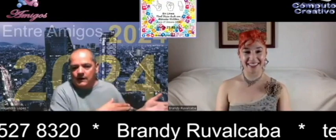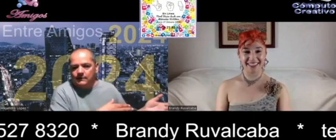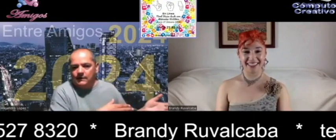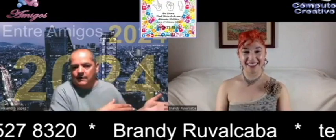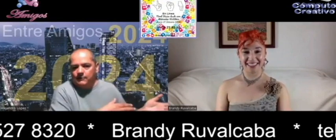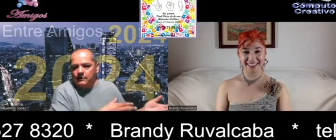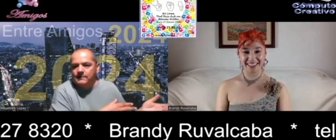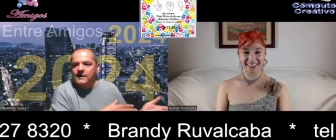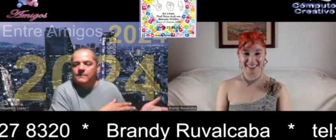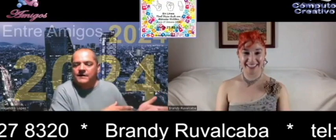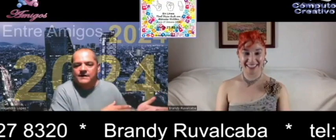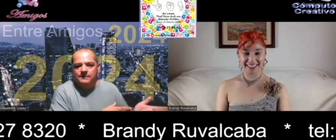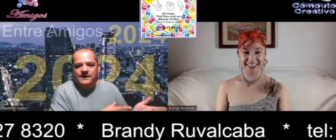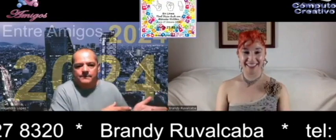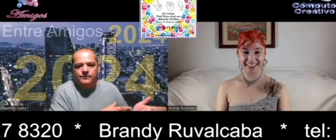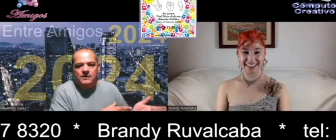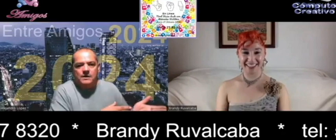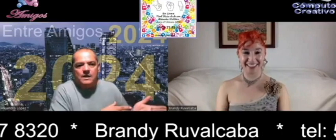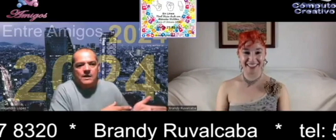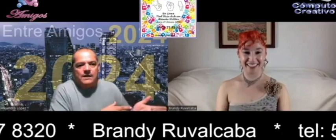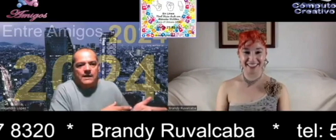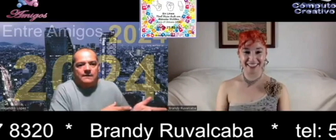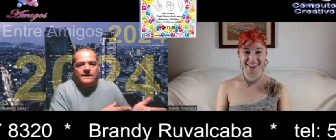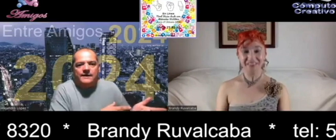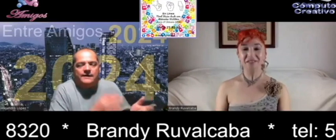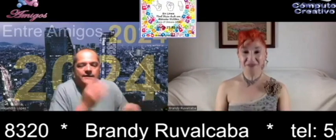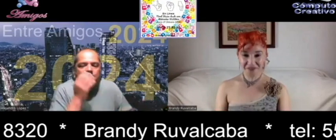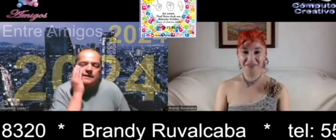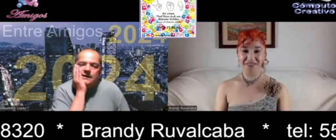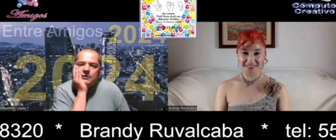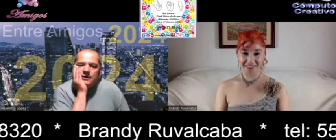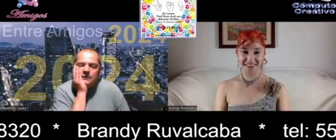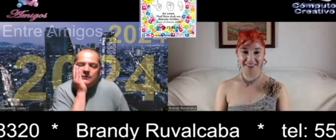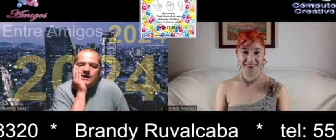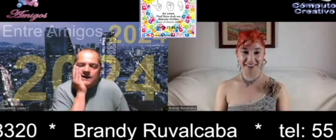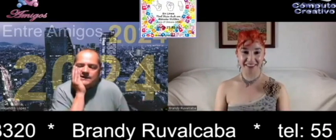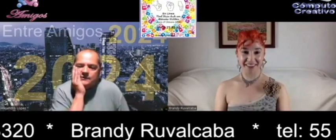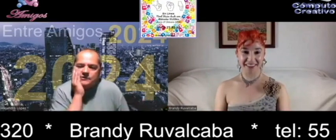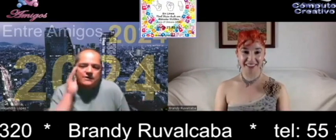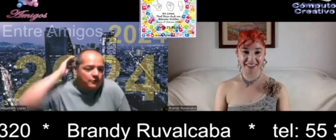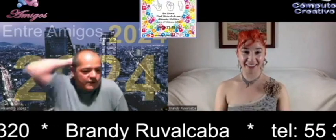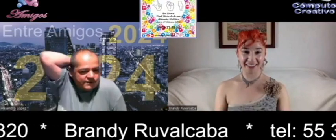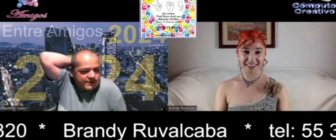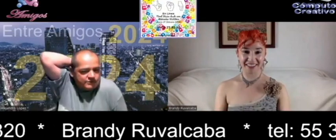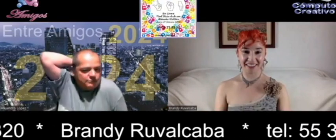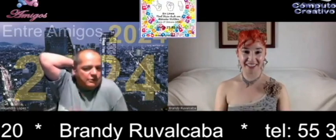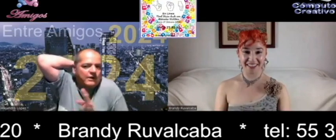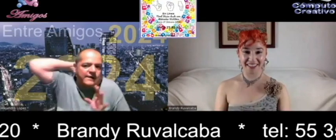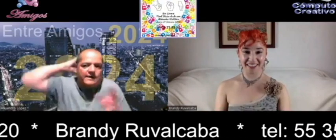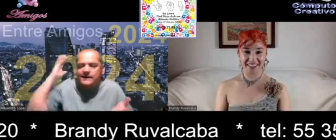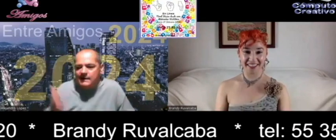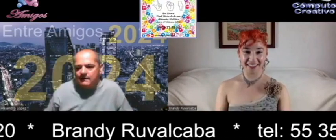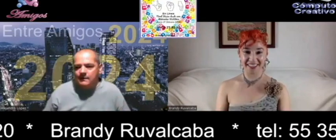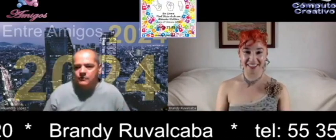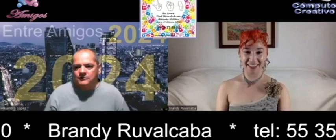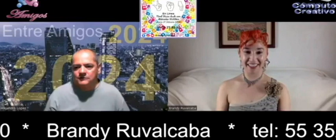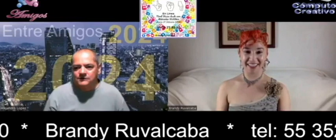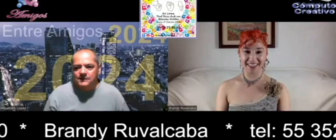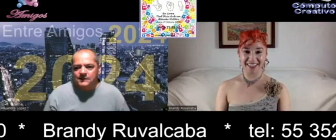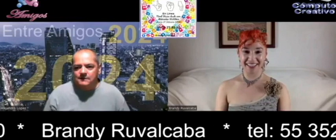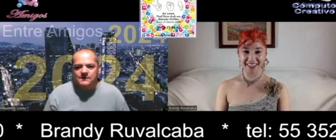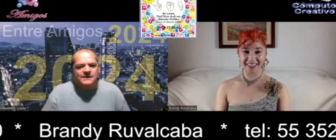estuvo el problema de la pandemia. Y la verdad decía, híjole, ¿cómo le haces? O sea, yo voy a hacer esto, me voy a quedar ahí